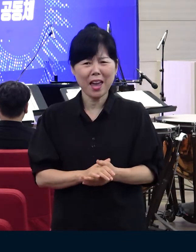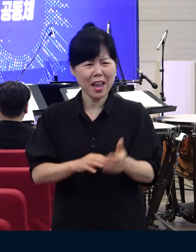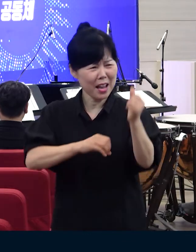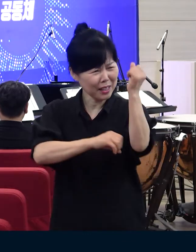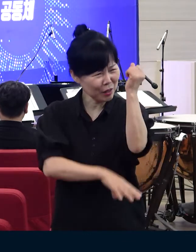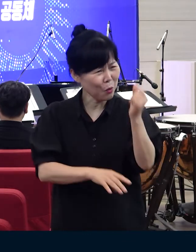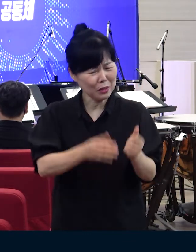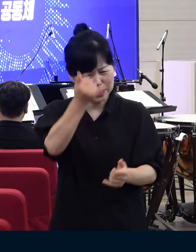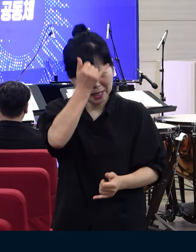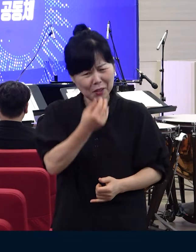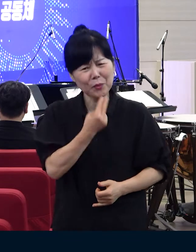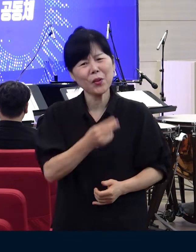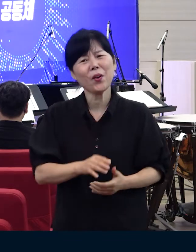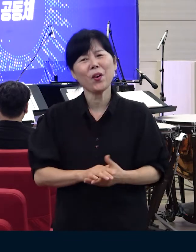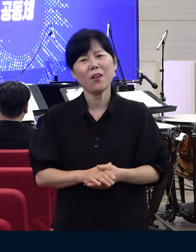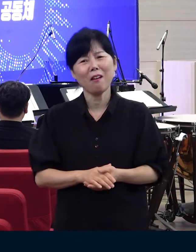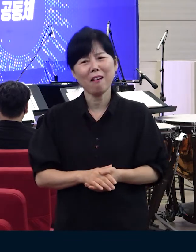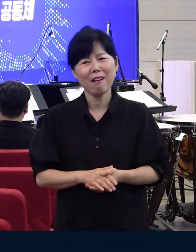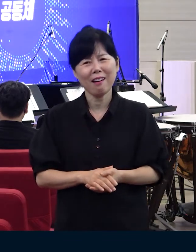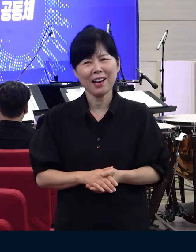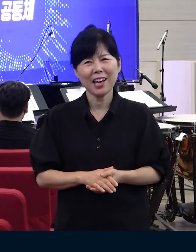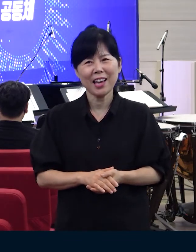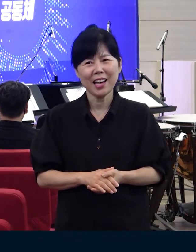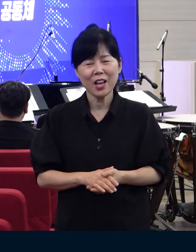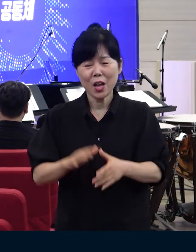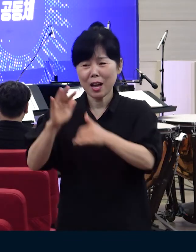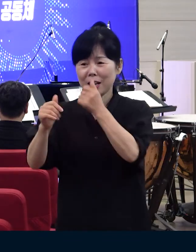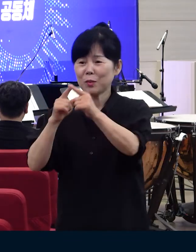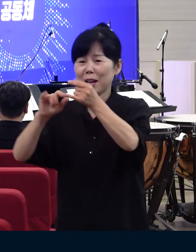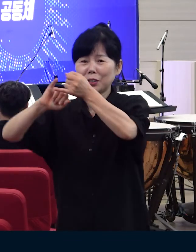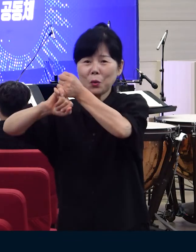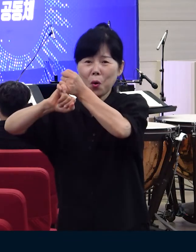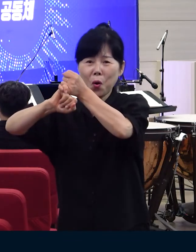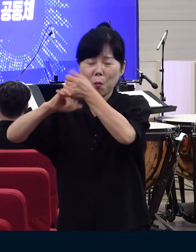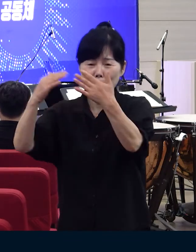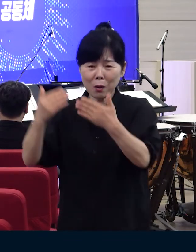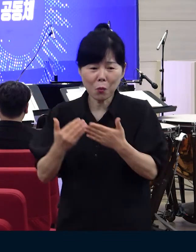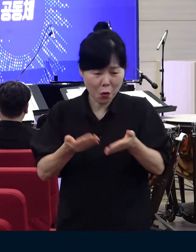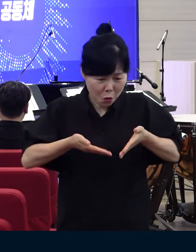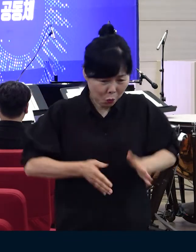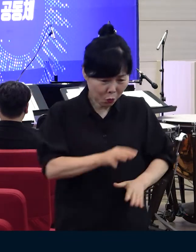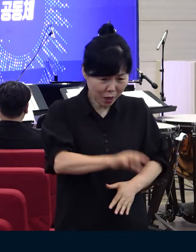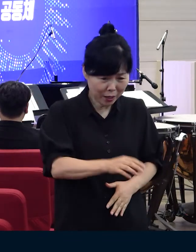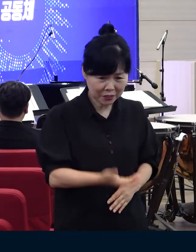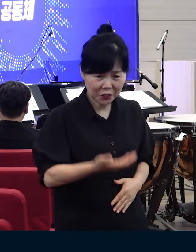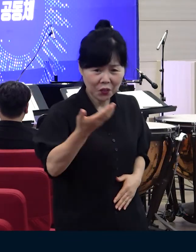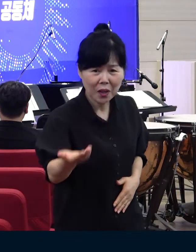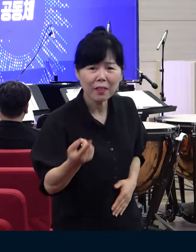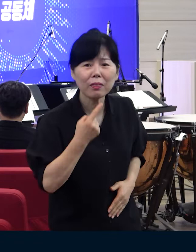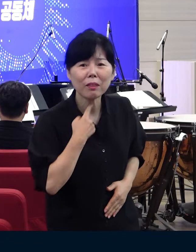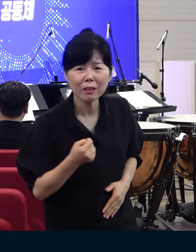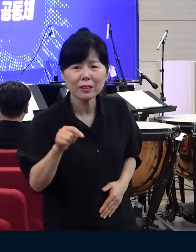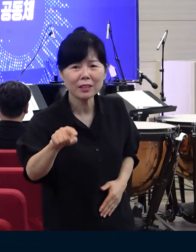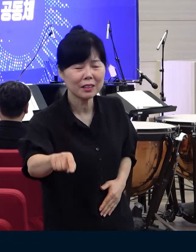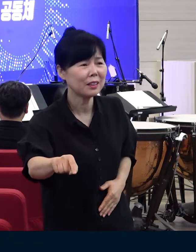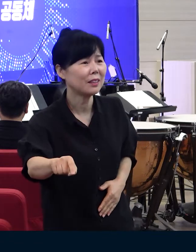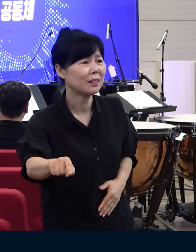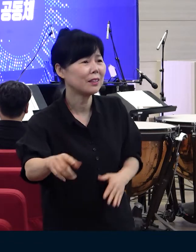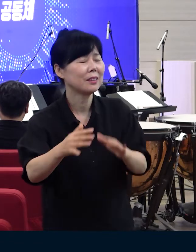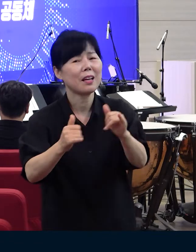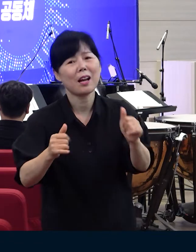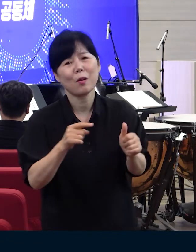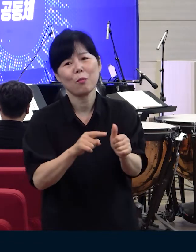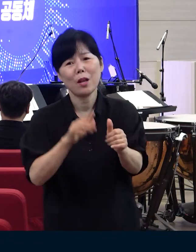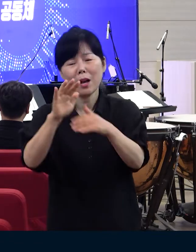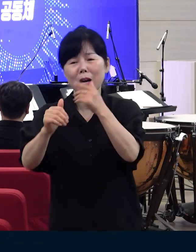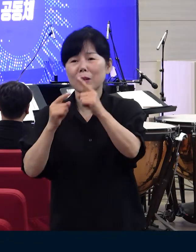말이죠. 더군다나 언약을 받고 갈대아 우르에서 여기까지 온 사람인데 그 사람한테 언약은